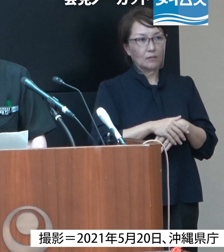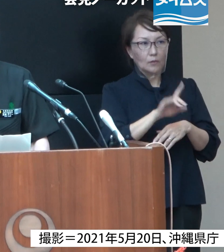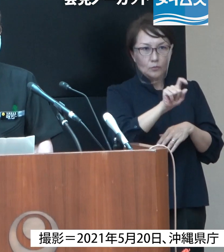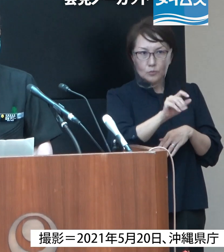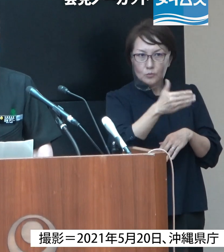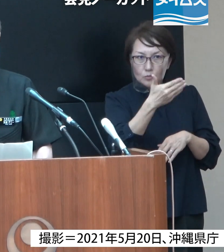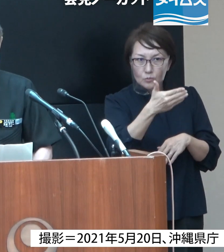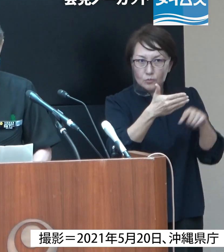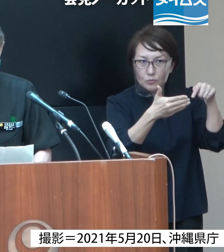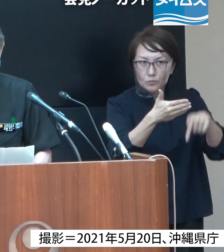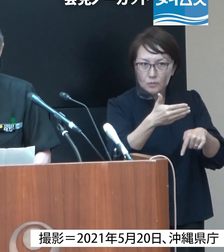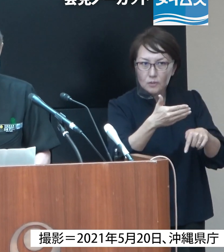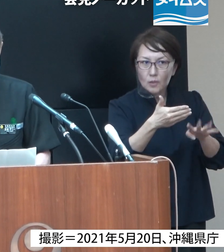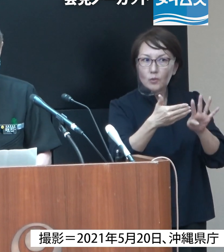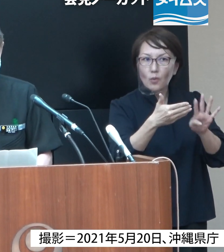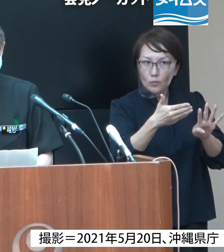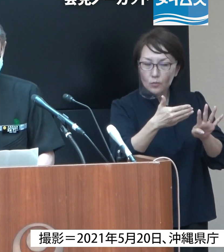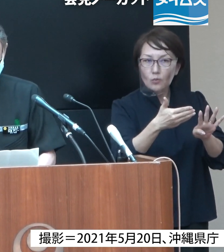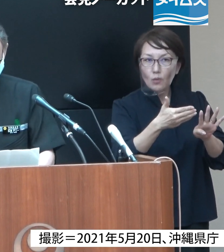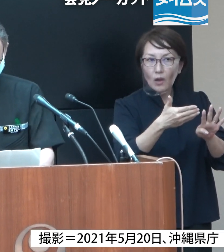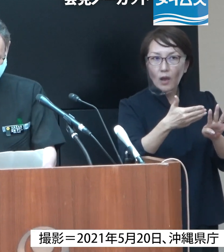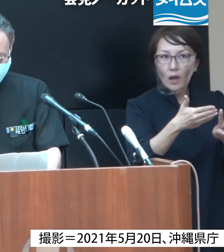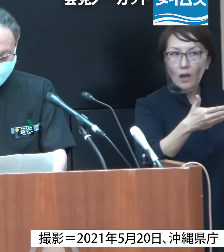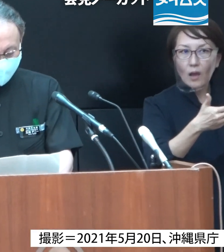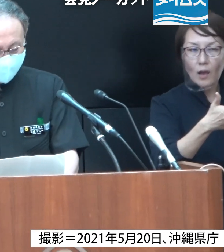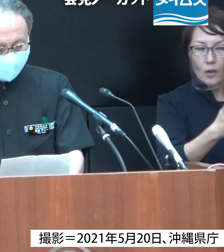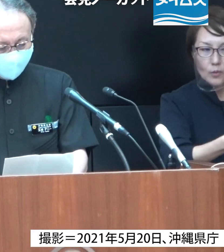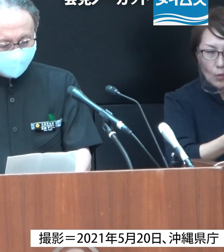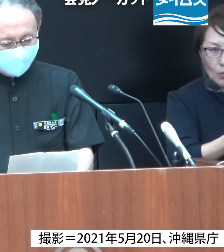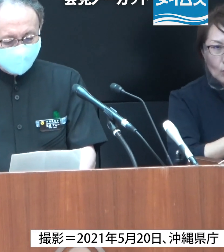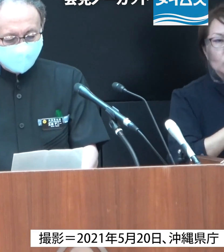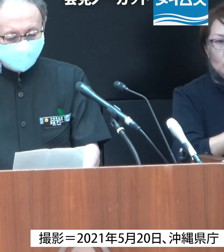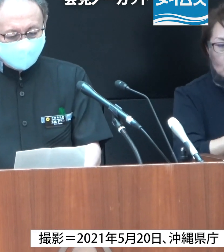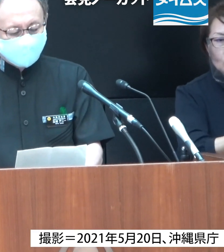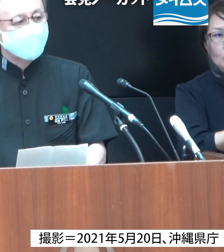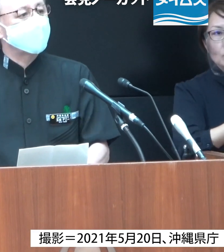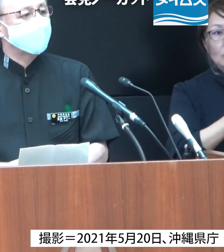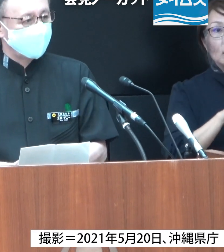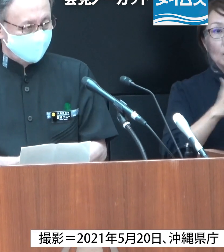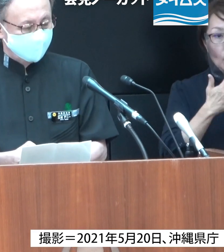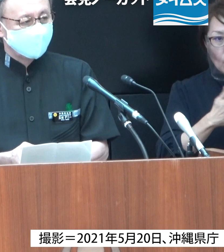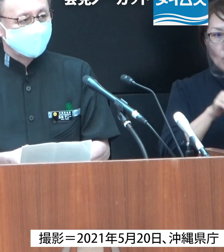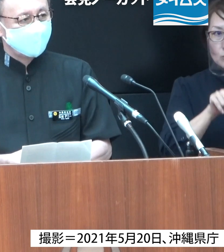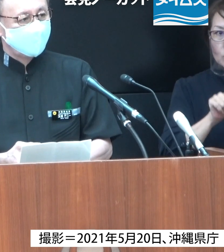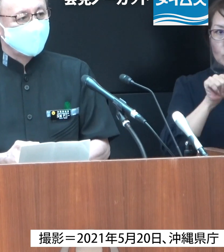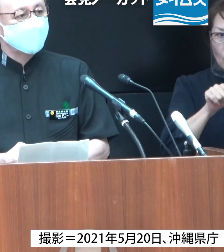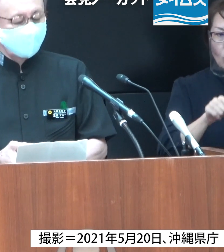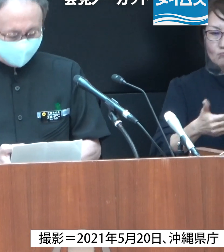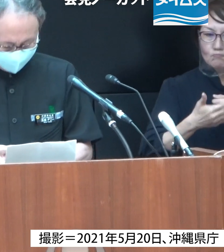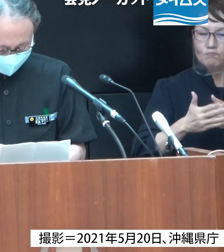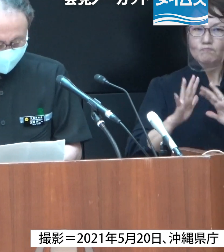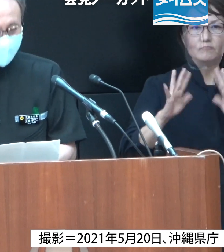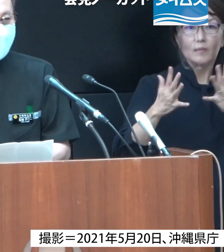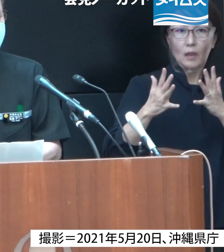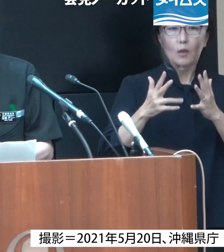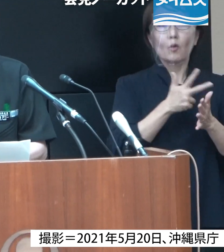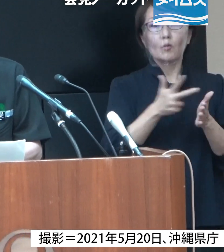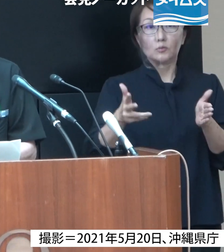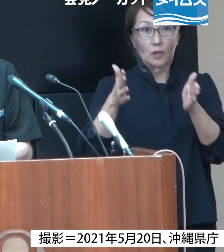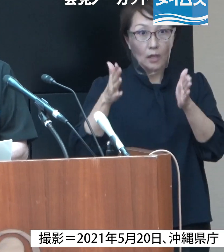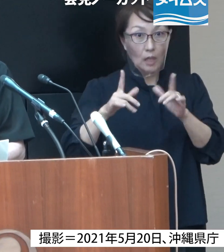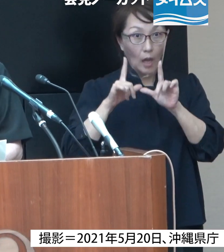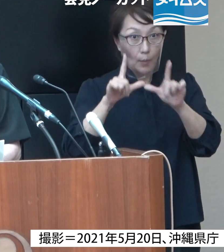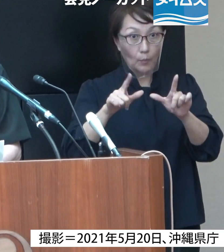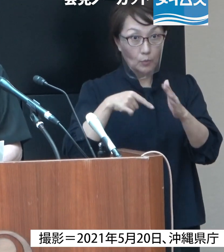19の4件が応じてくれて、で15は応じてくれないので今週中に名前を発表